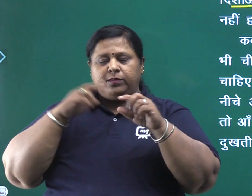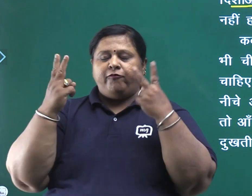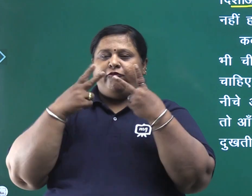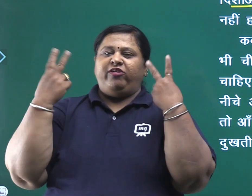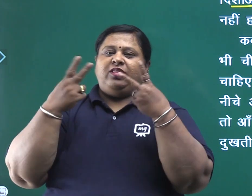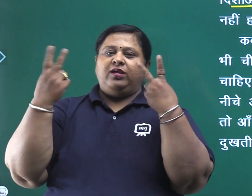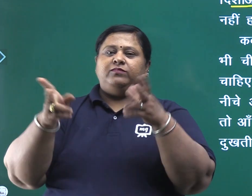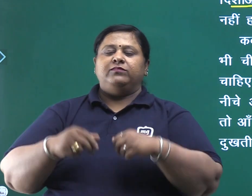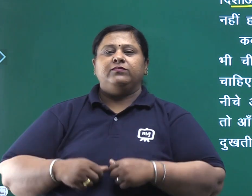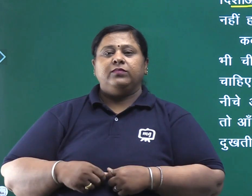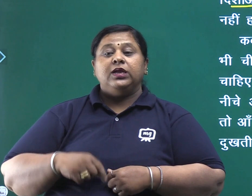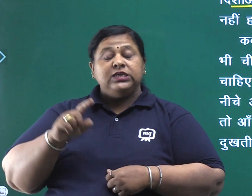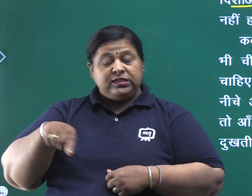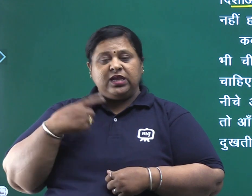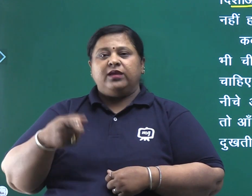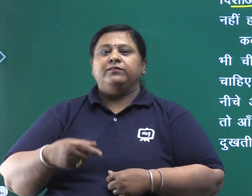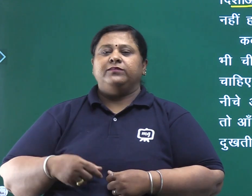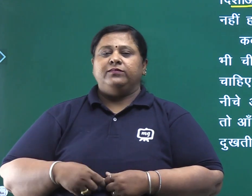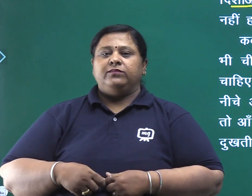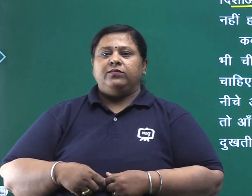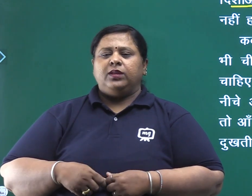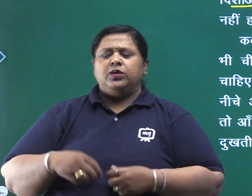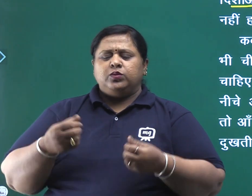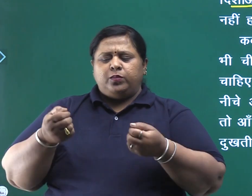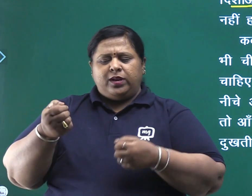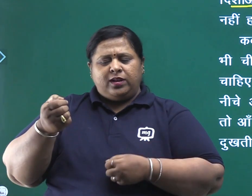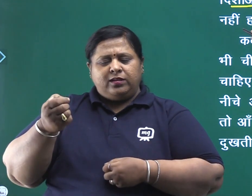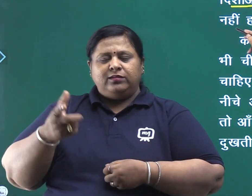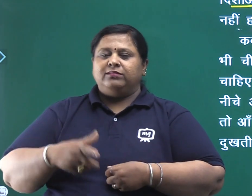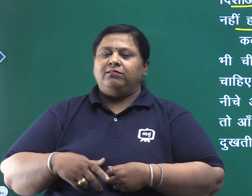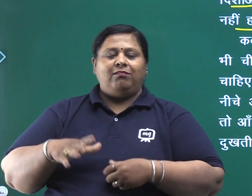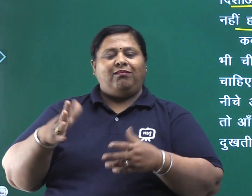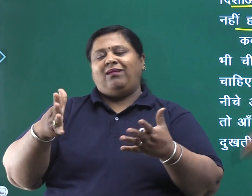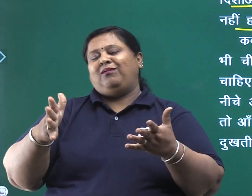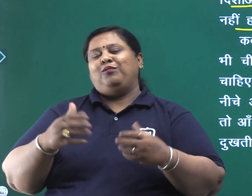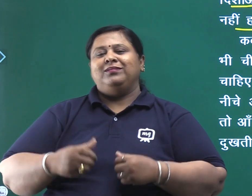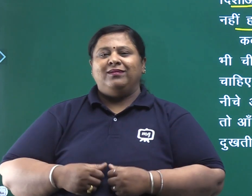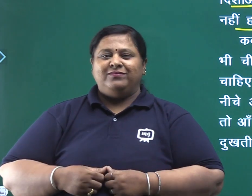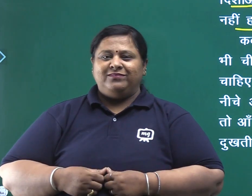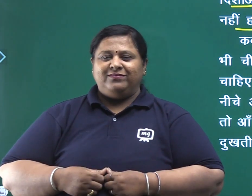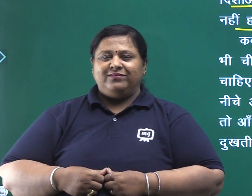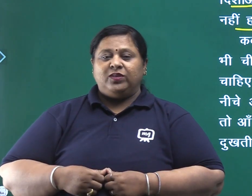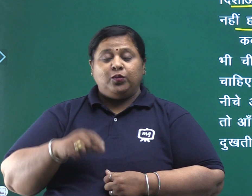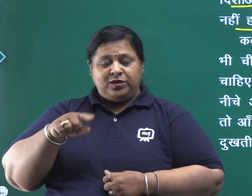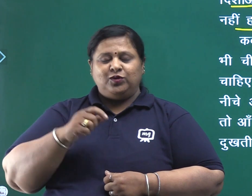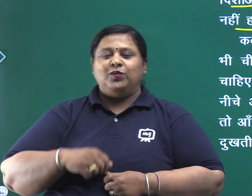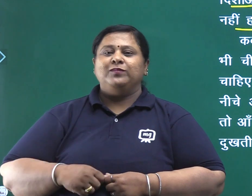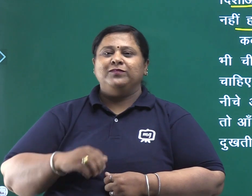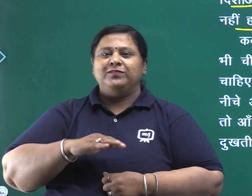है, जिससे सुमिरन नहीं होता। तो